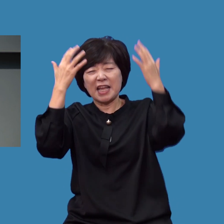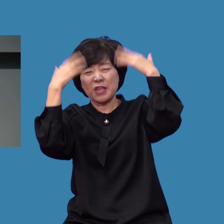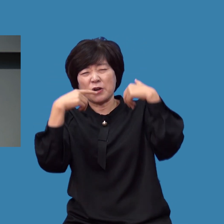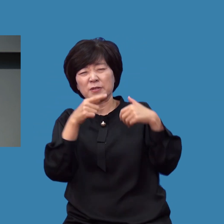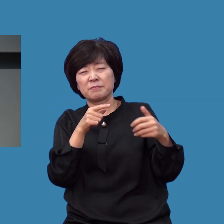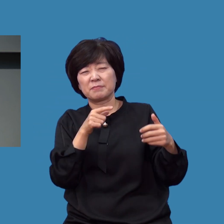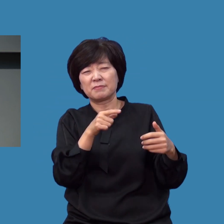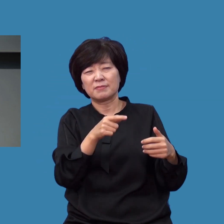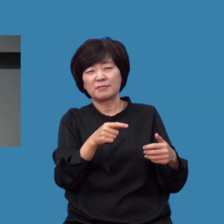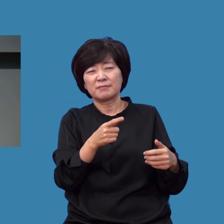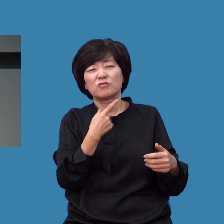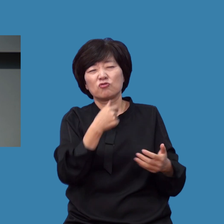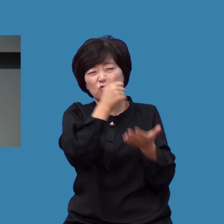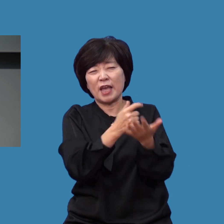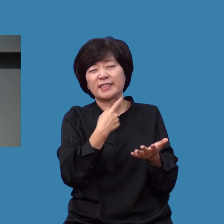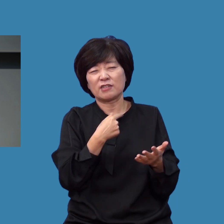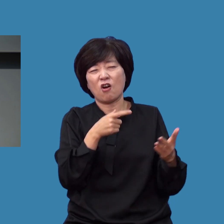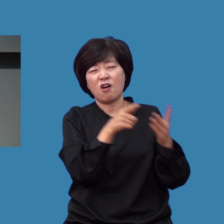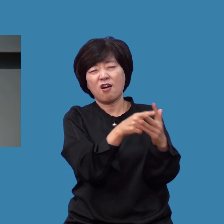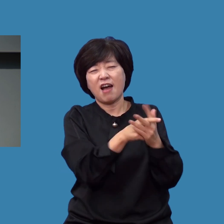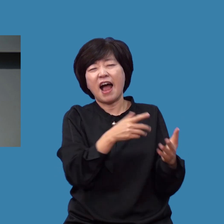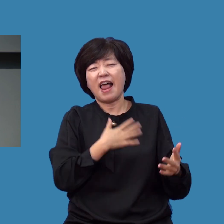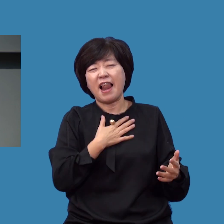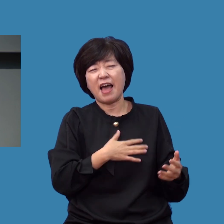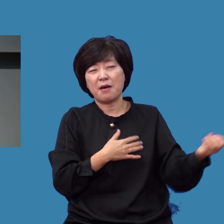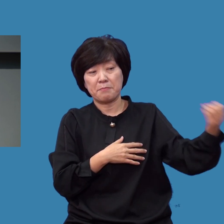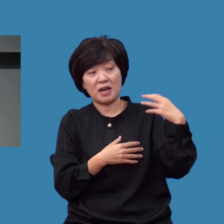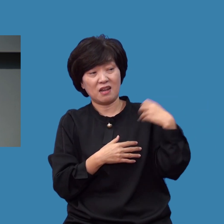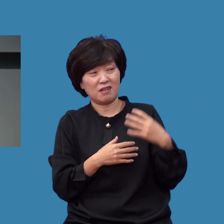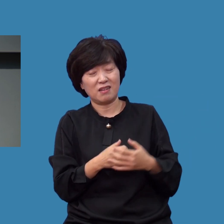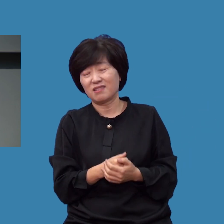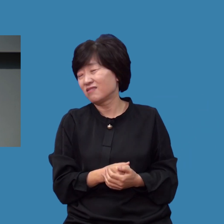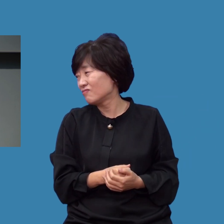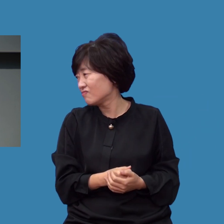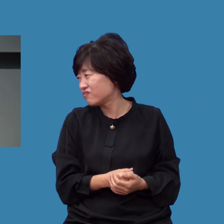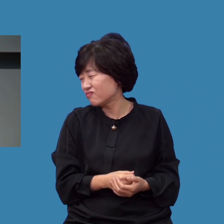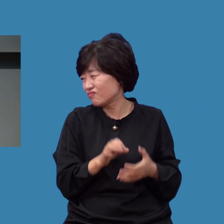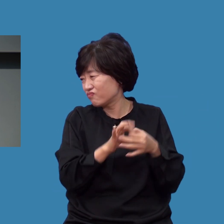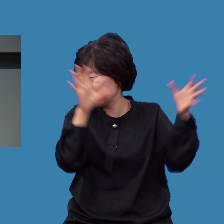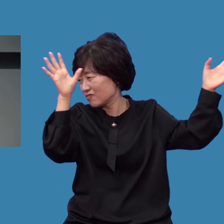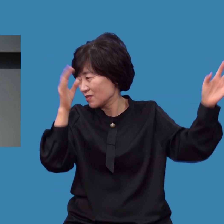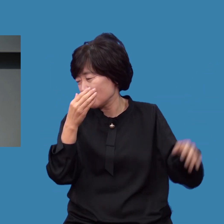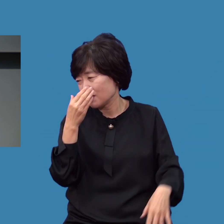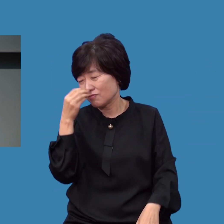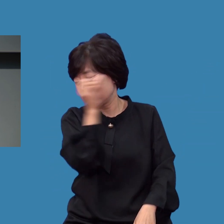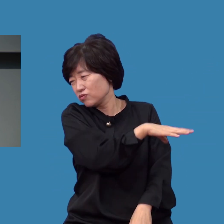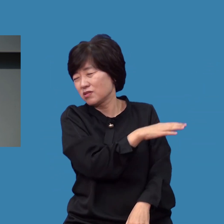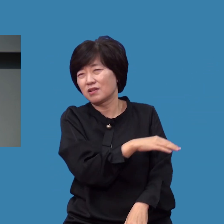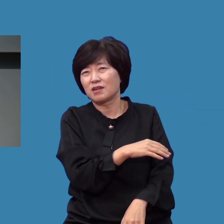이러는 사람은 여러분 그냥 이렇게 제끼세요. 예언도 아니에요.